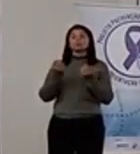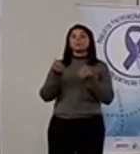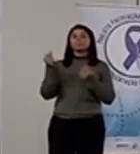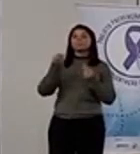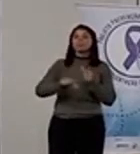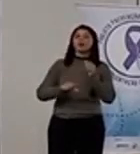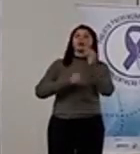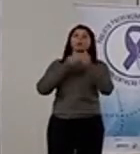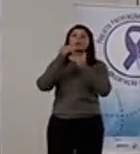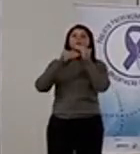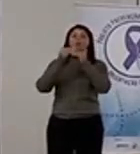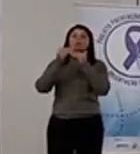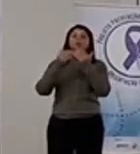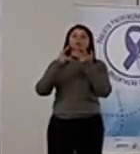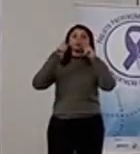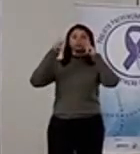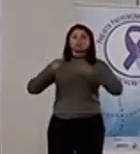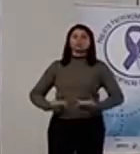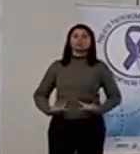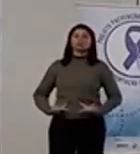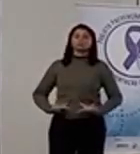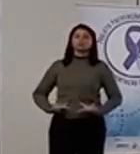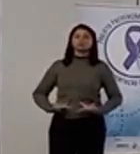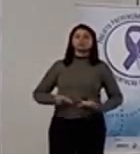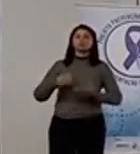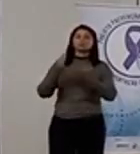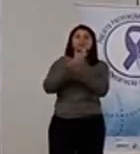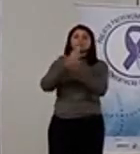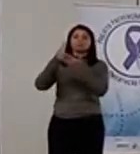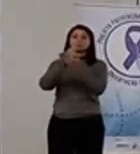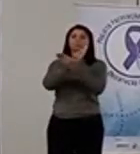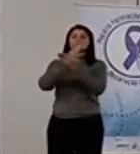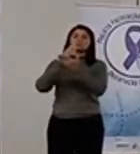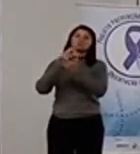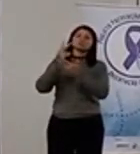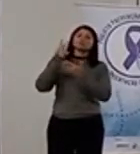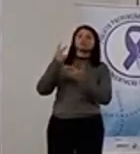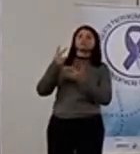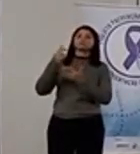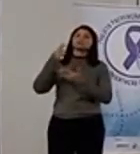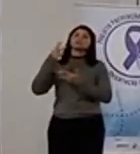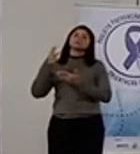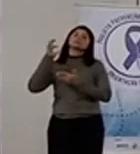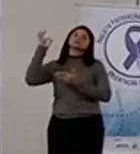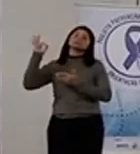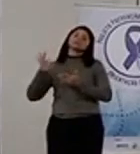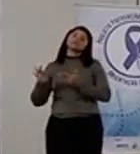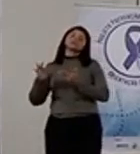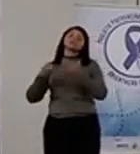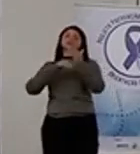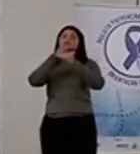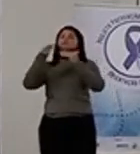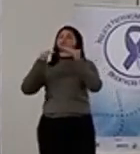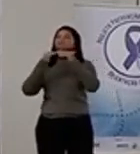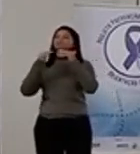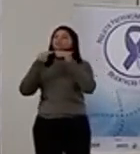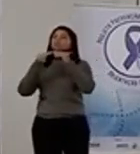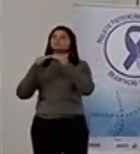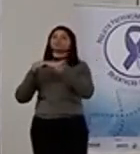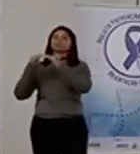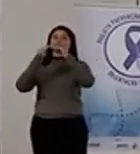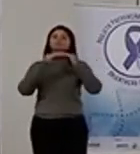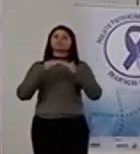elas não são incomuns. 2 a 3% da população não é uma coisa incomum, concorda?